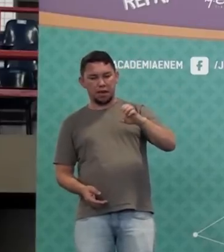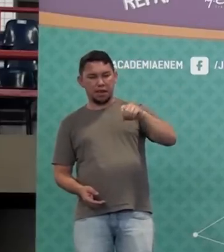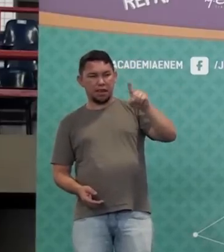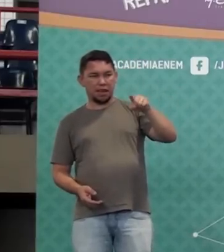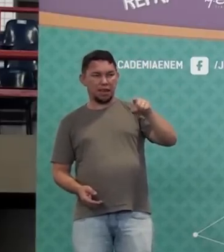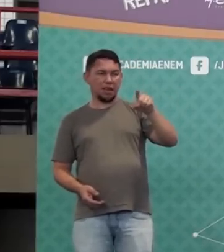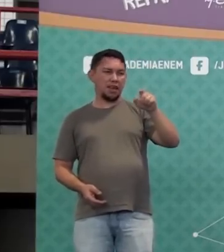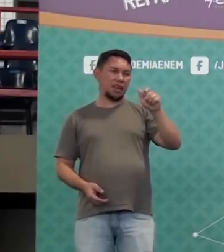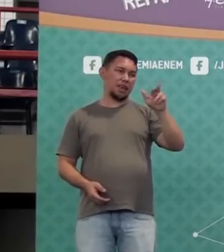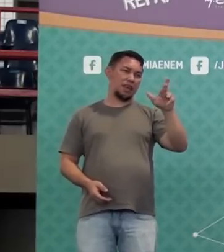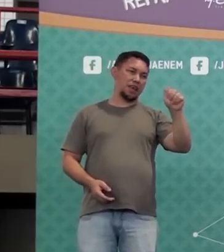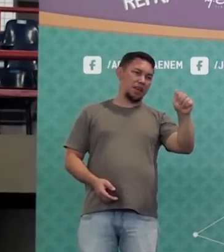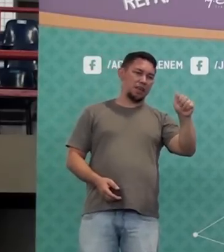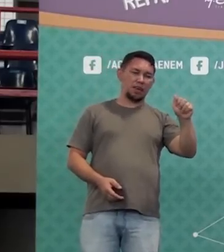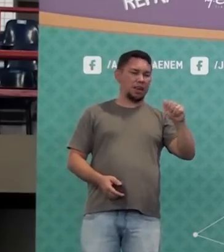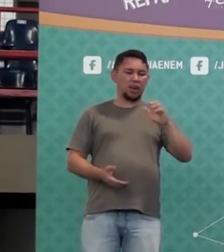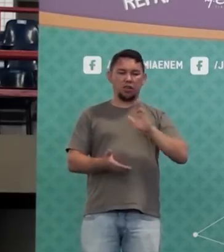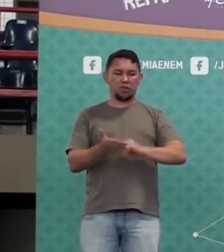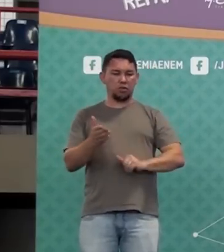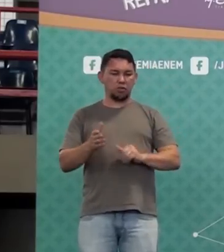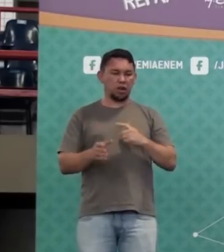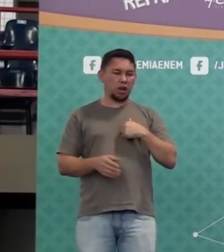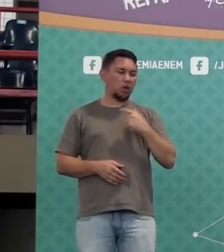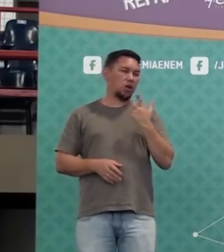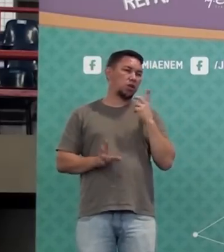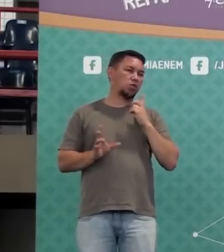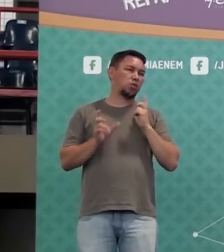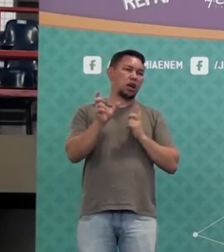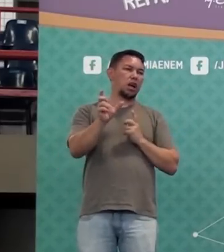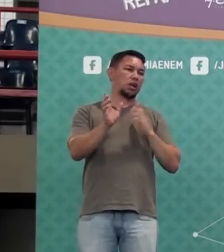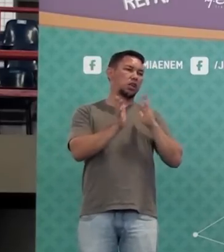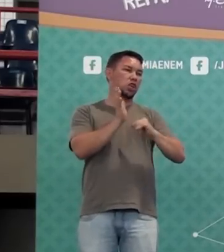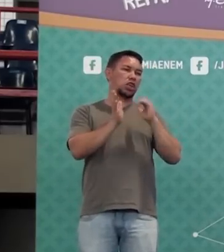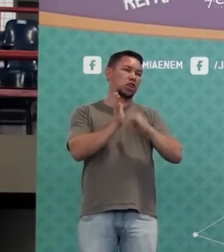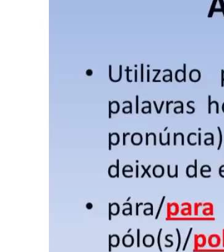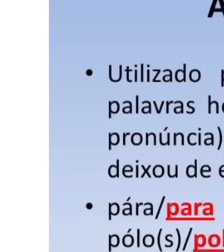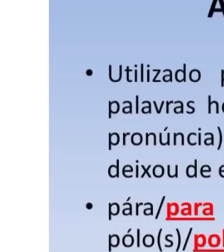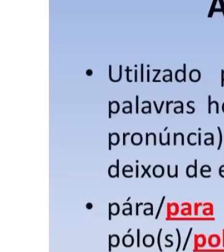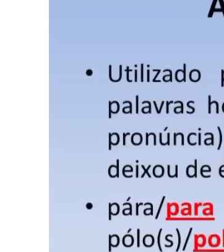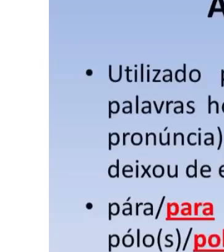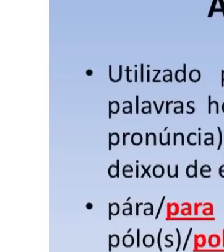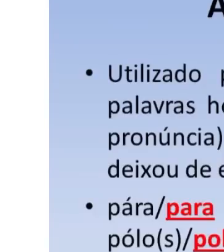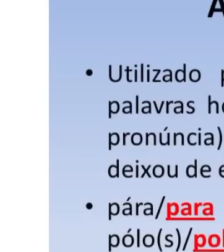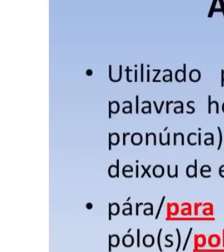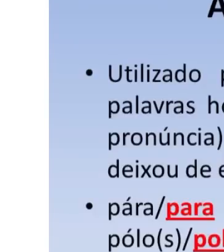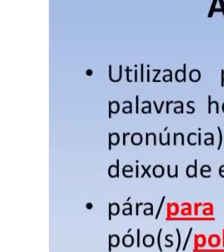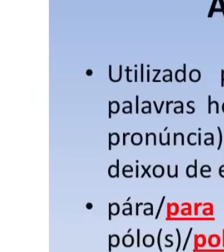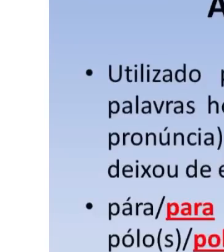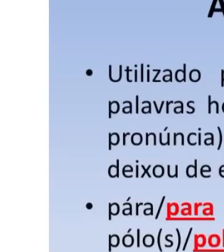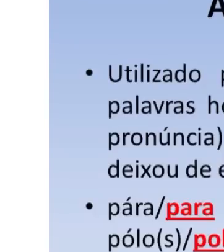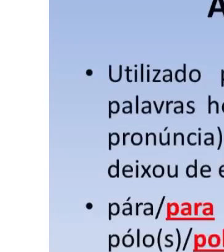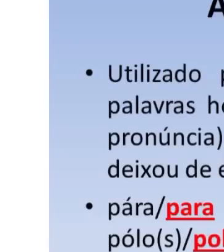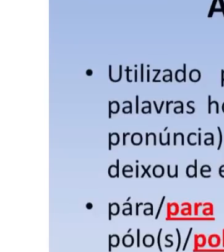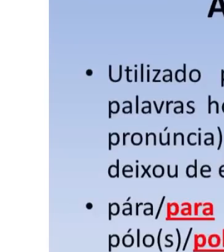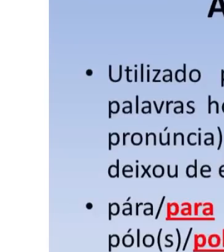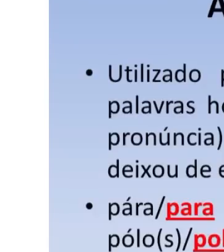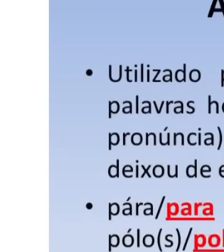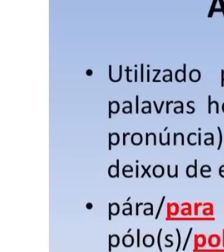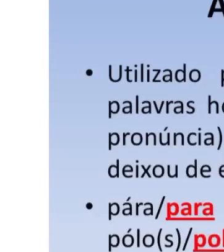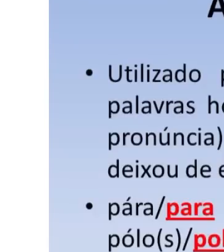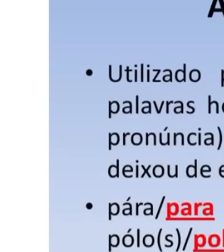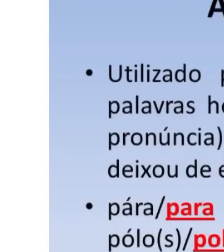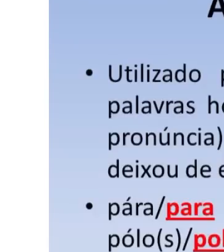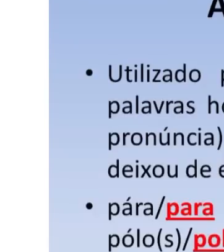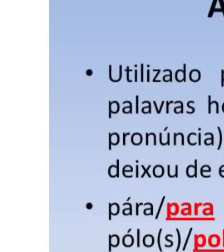escrito conforme os registros em vermelho. Para, sem acento. Pela,